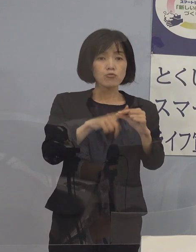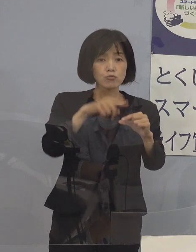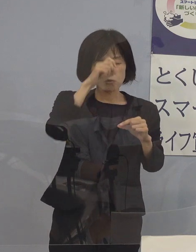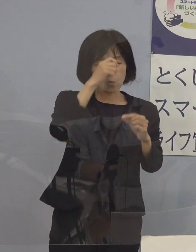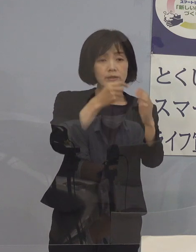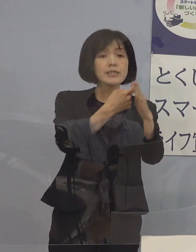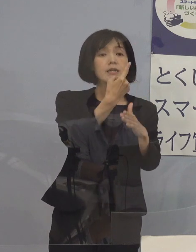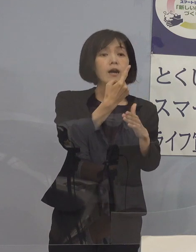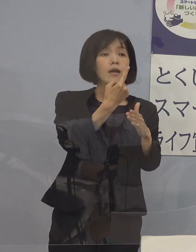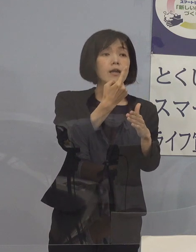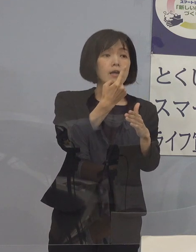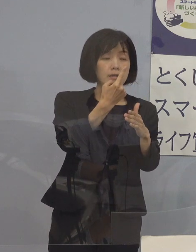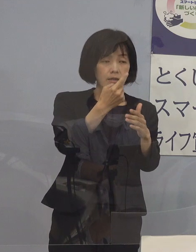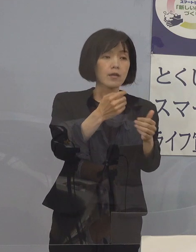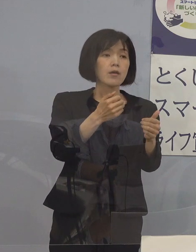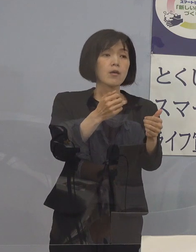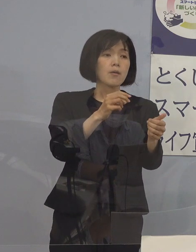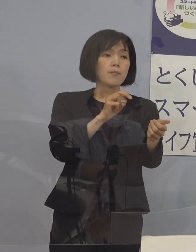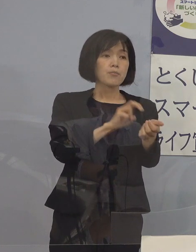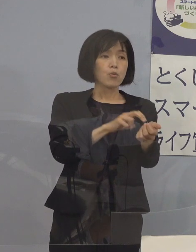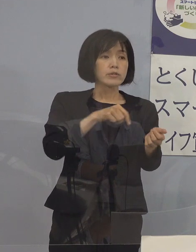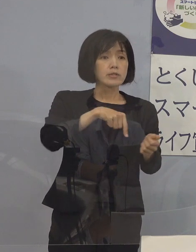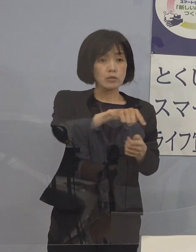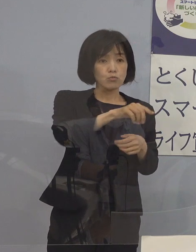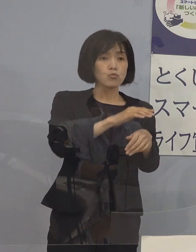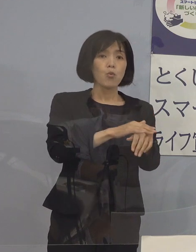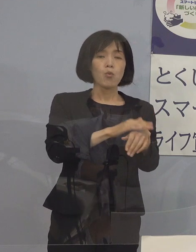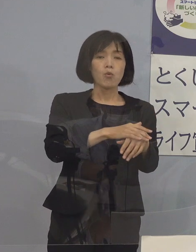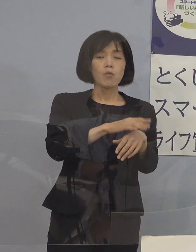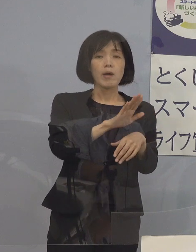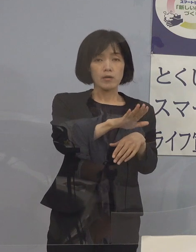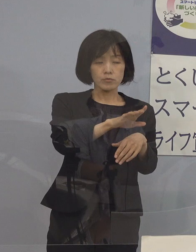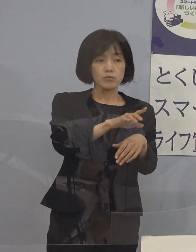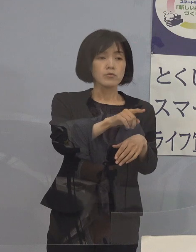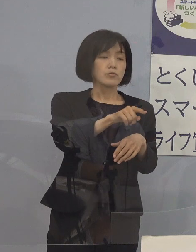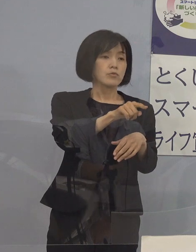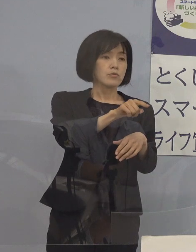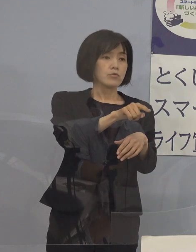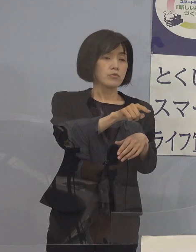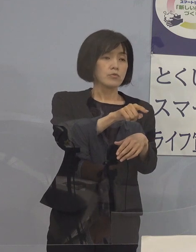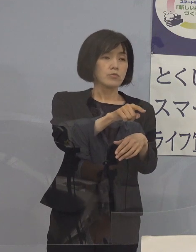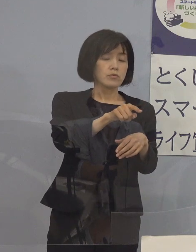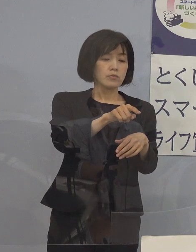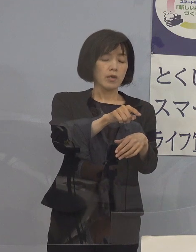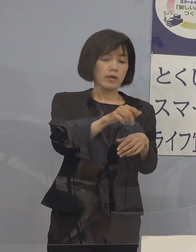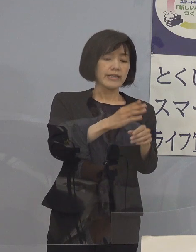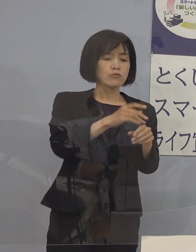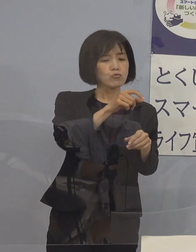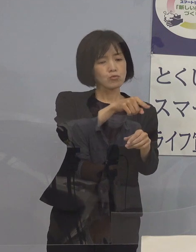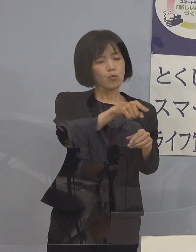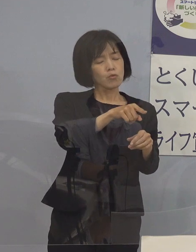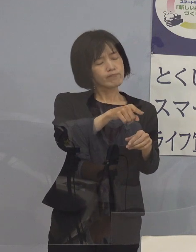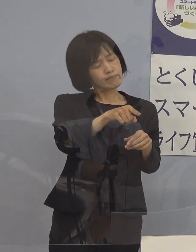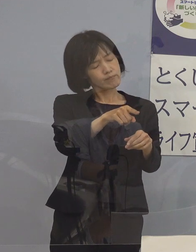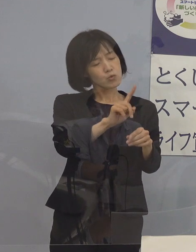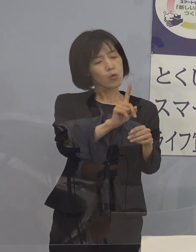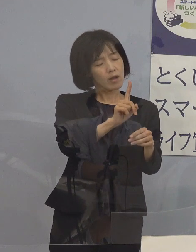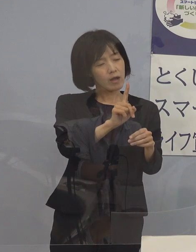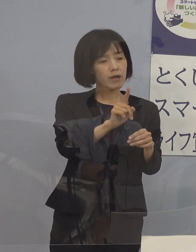られて、救急搬送もそうなんですが、そうした結果、そこで、でも熱中症にしたら少しと言